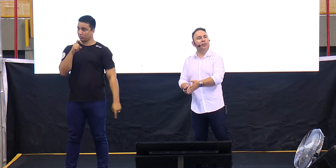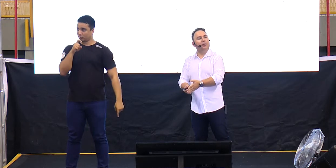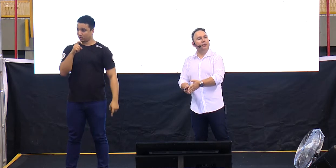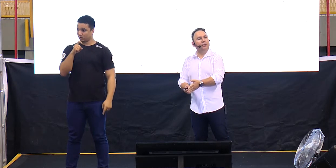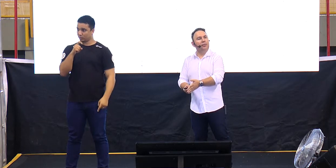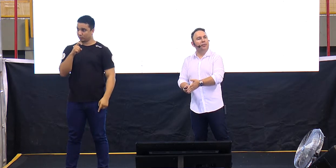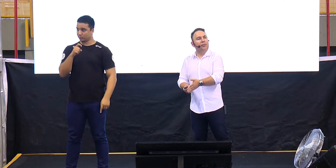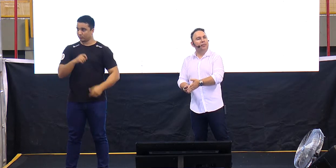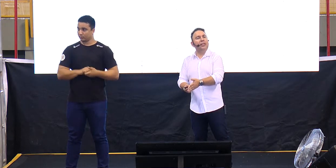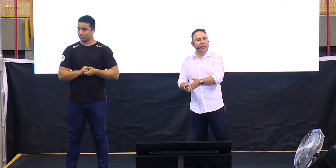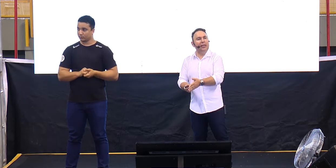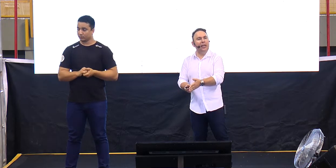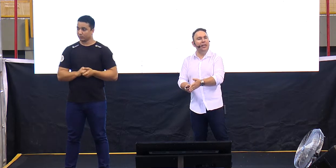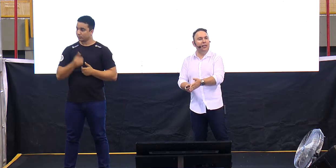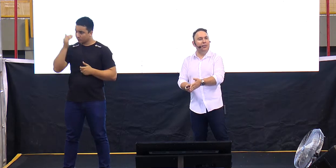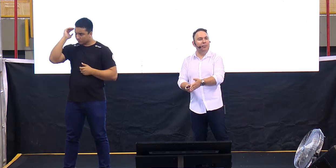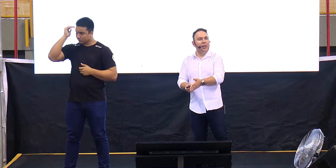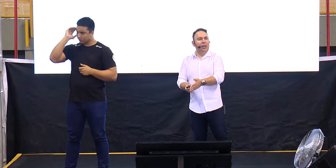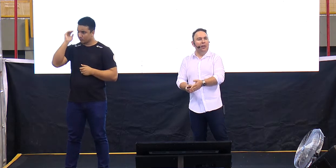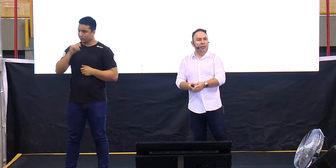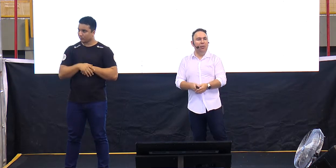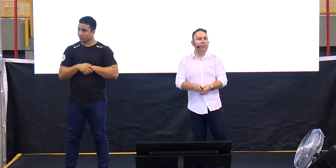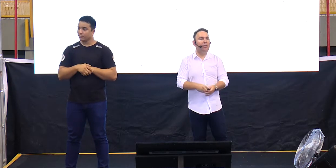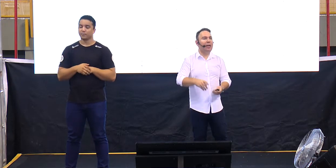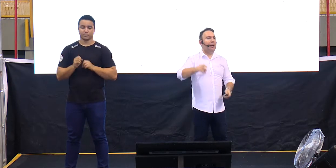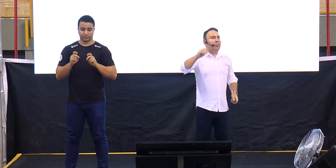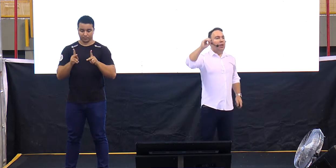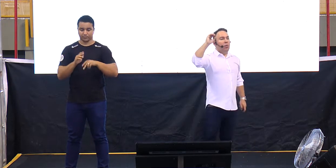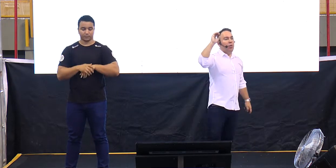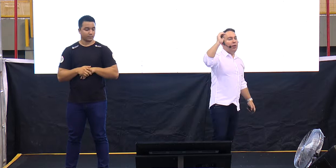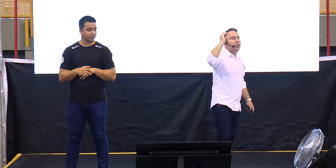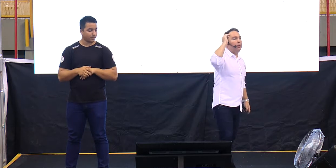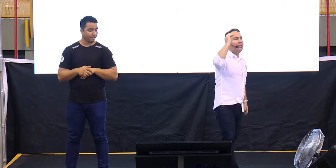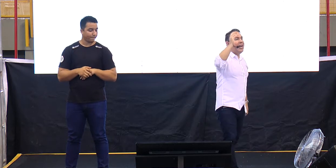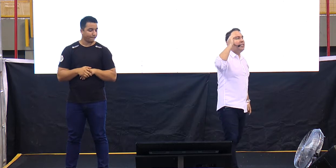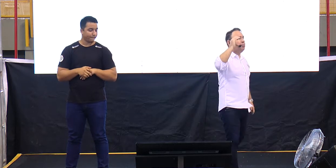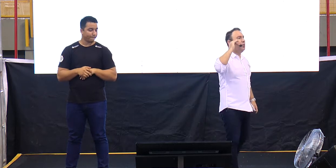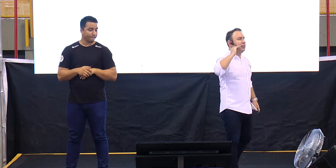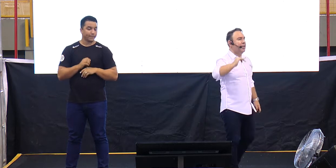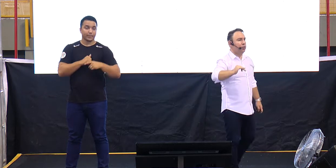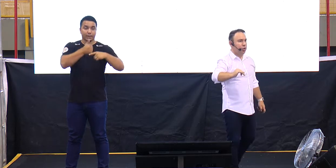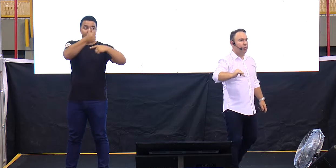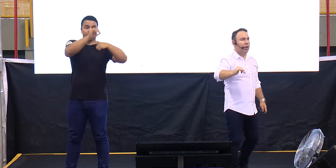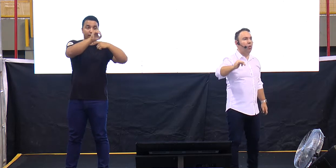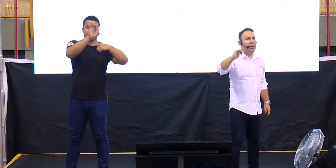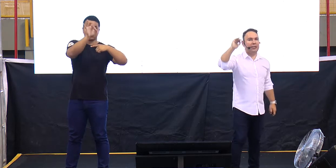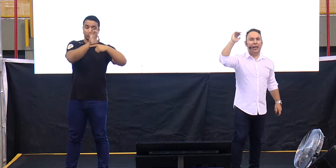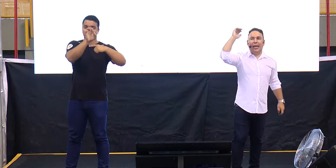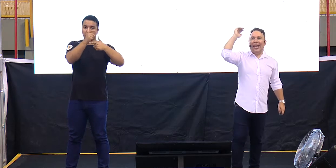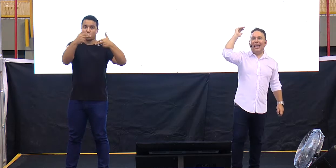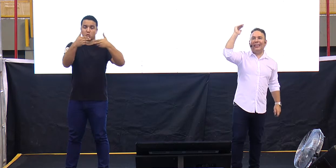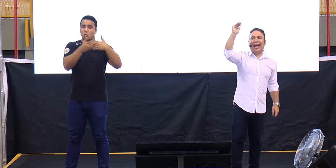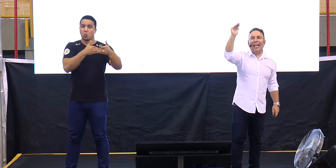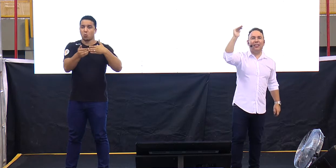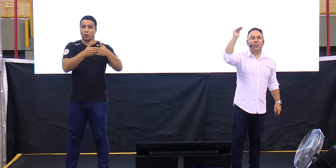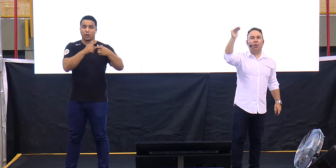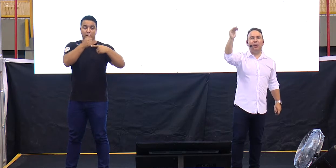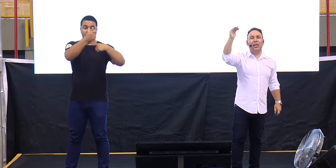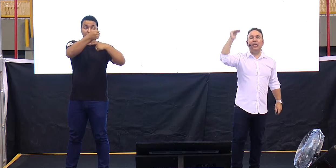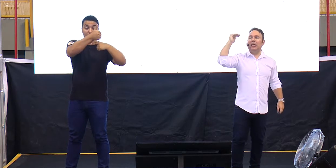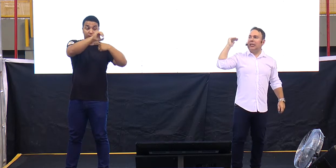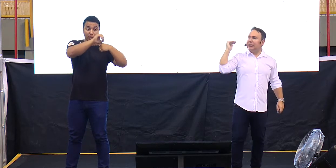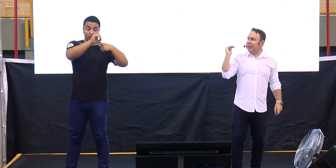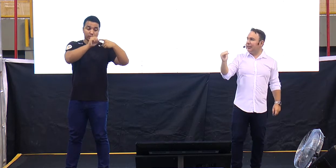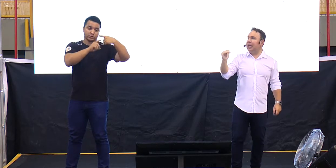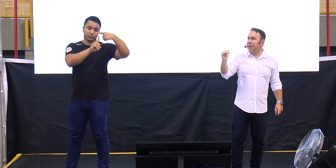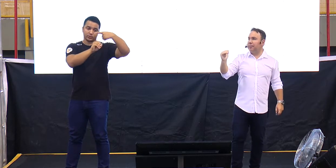x. Vocês entendem? Então, vamos lá. Quando eu digo 10% de uma coisa, é 10